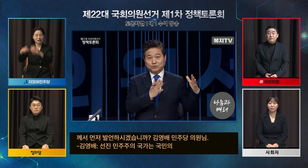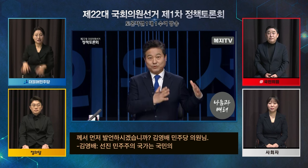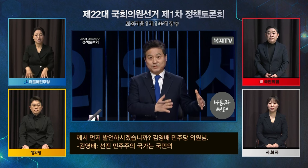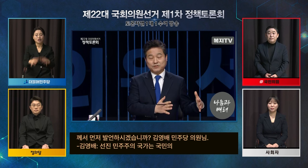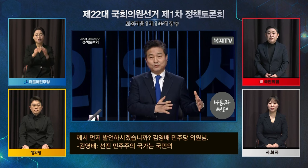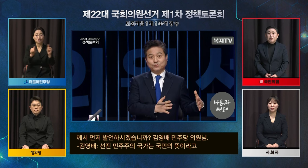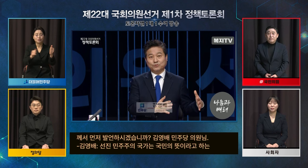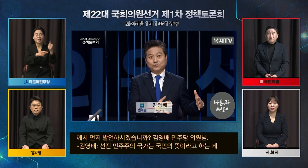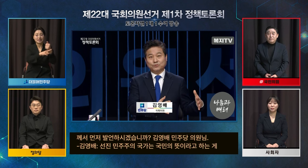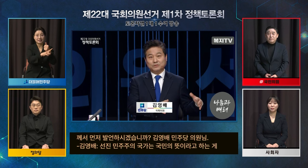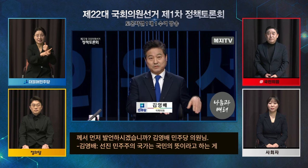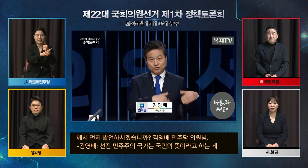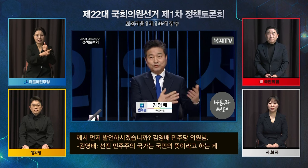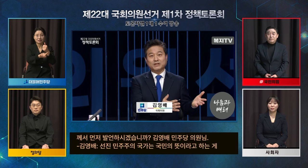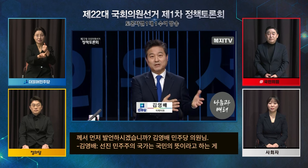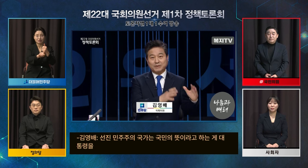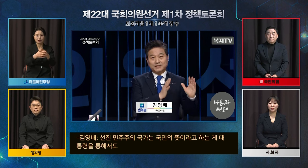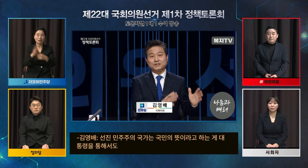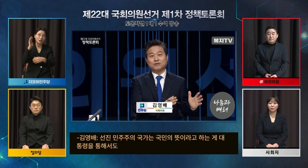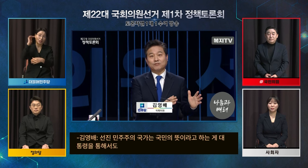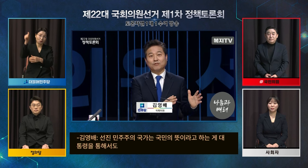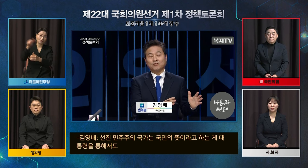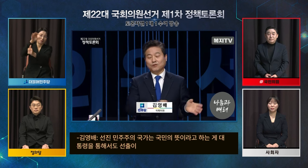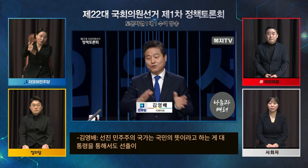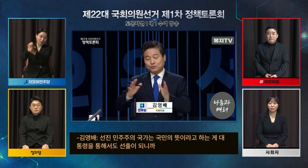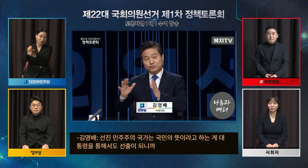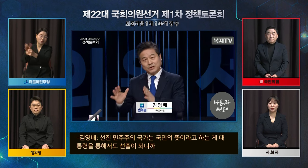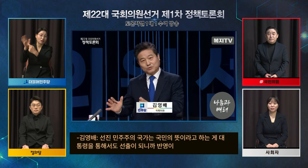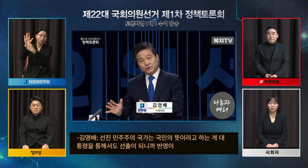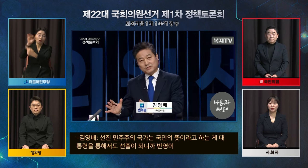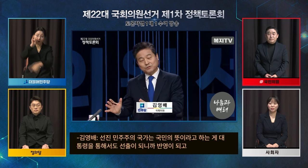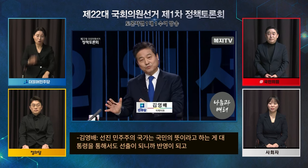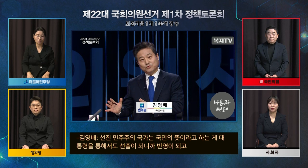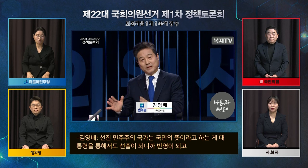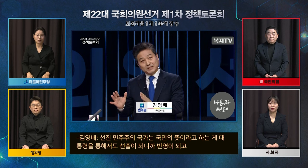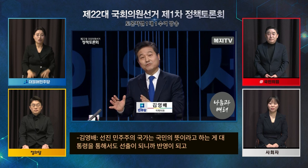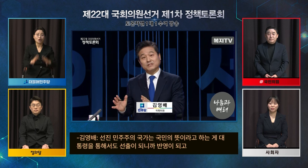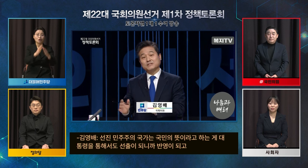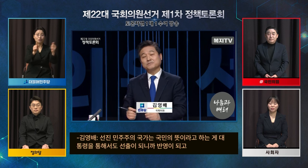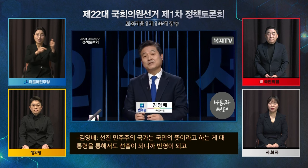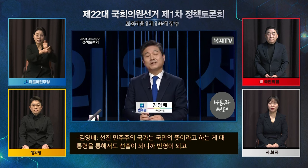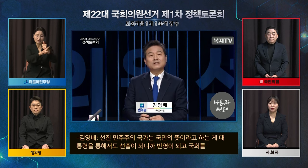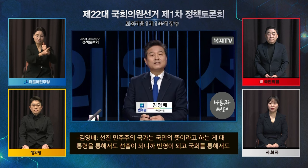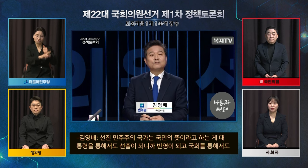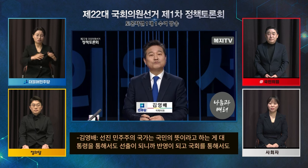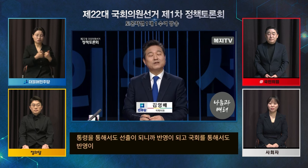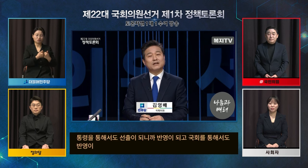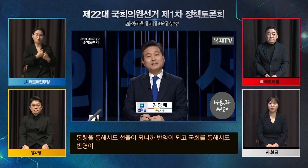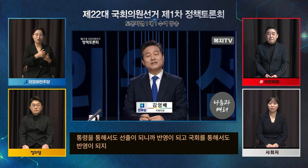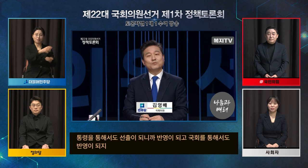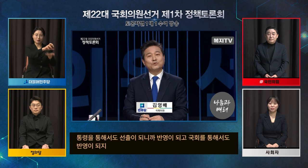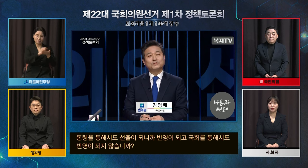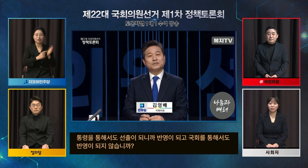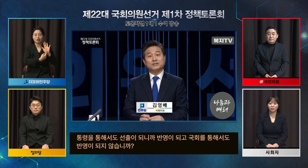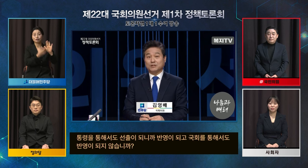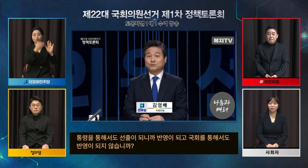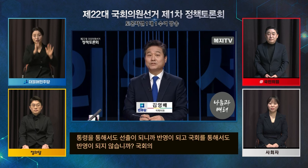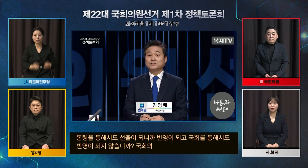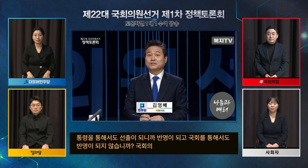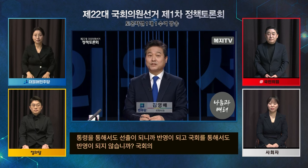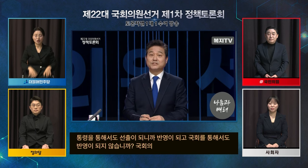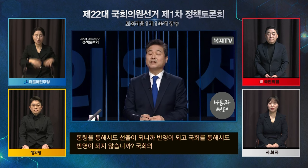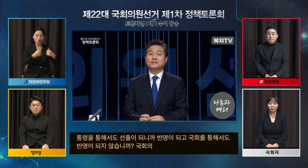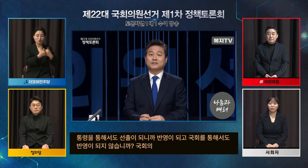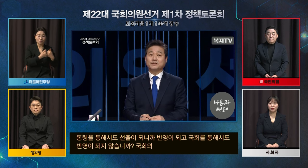대통령을 통해서도 선출이 되니까 반영이 되고 국회를 통해서도 반영이 되지 않습니까? 국회의 가장 기본은 역시